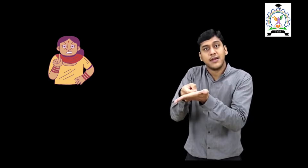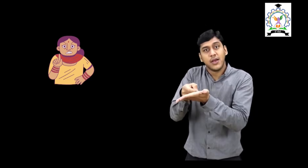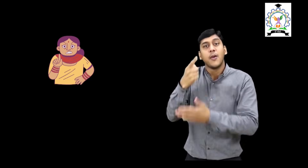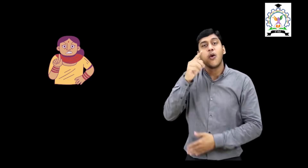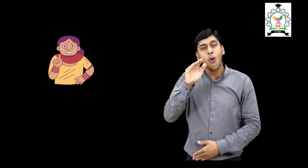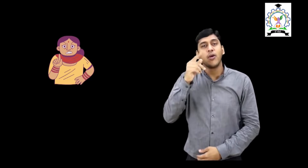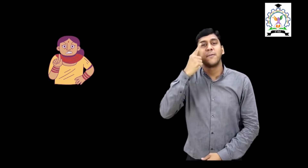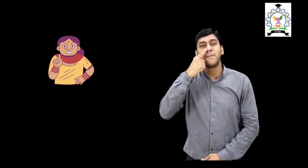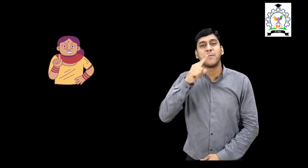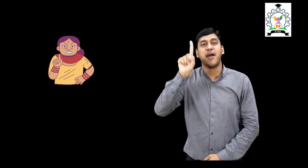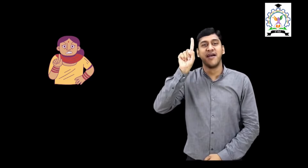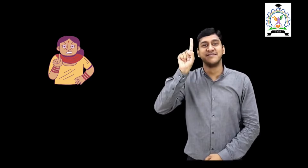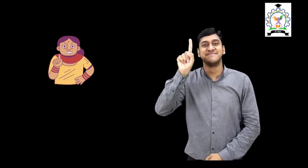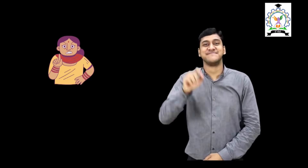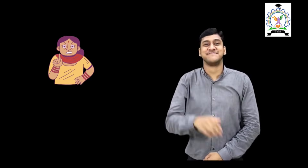इस प्रकार संकेत करते हैं।